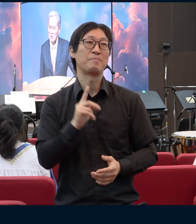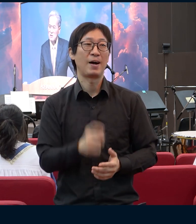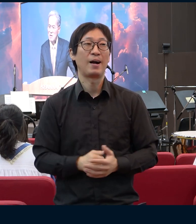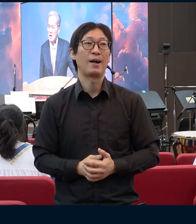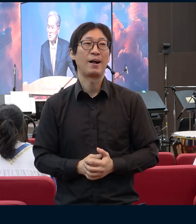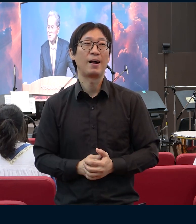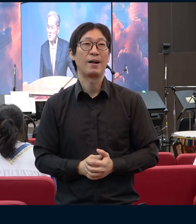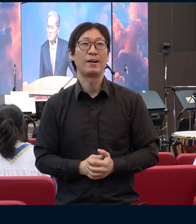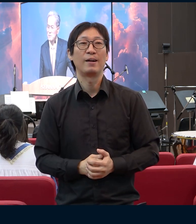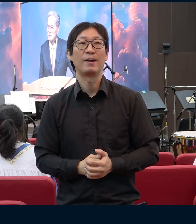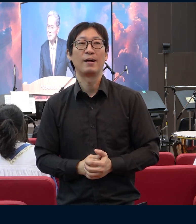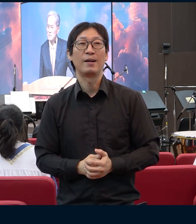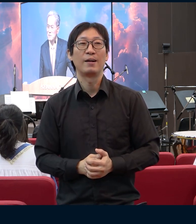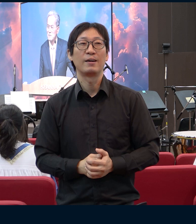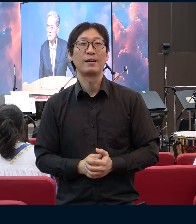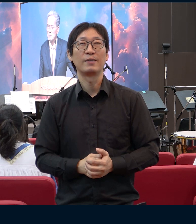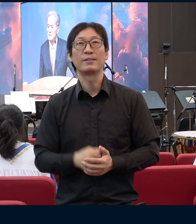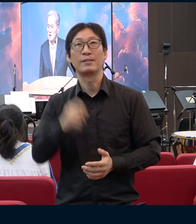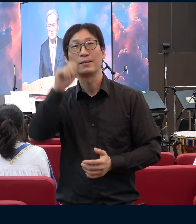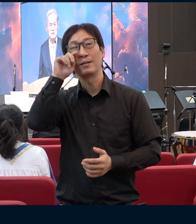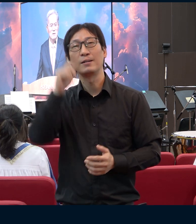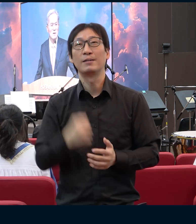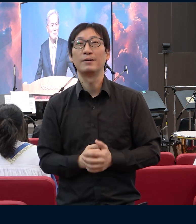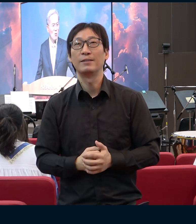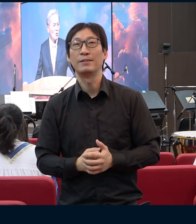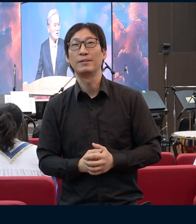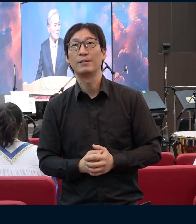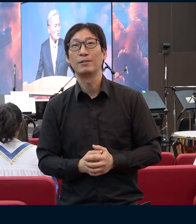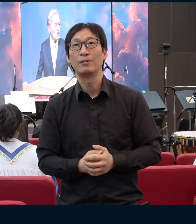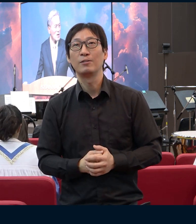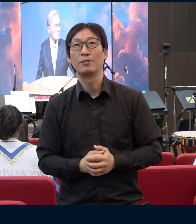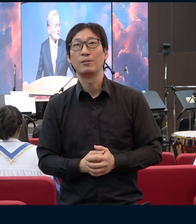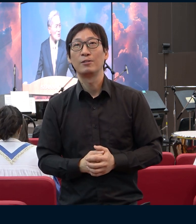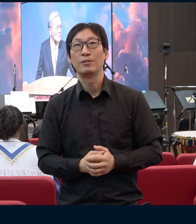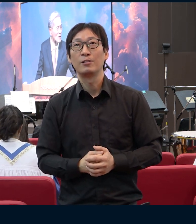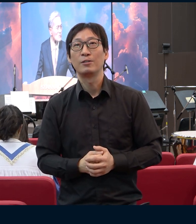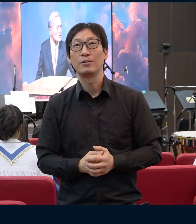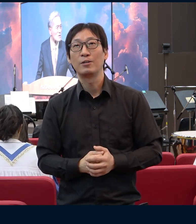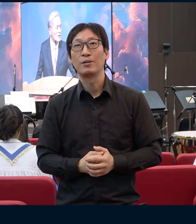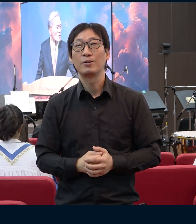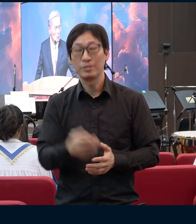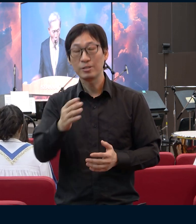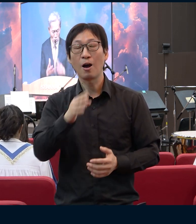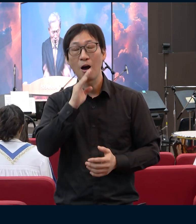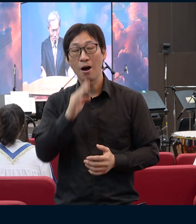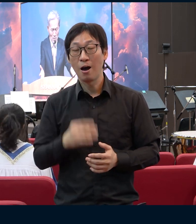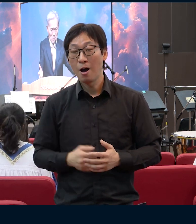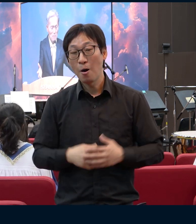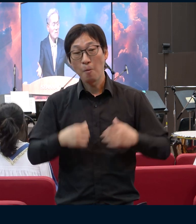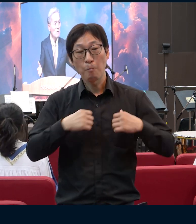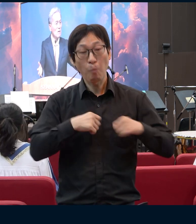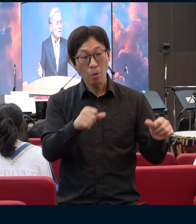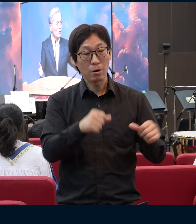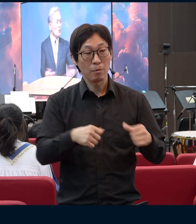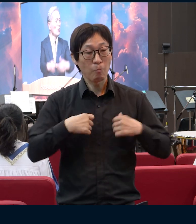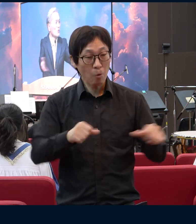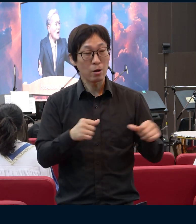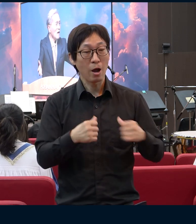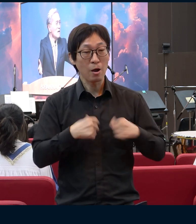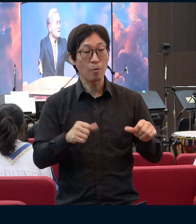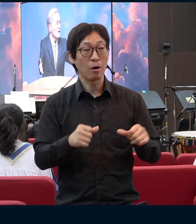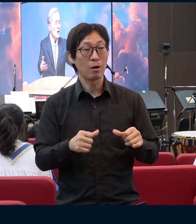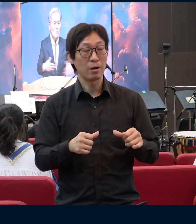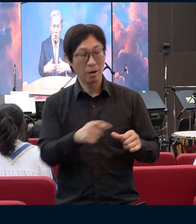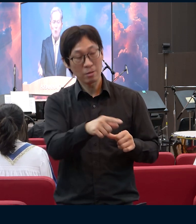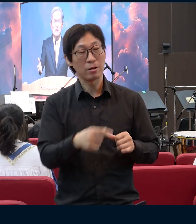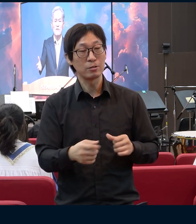자, 그런데 이게 되느냐 하는 거죠. 아니, 포기가 뭔지 아시면서 그렇게 말할 수 있느냐? 포기했다며요. 그런데